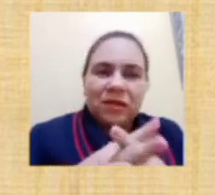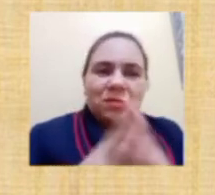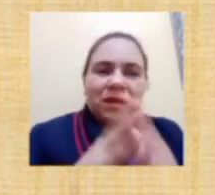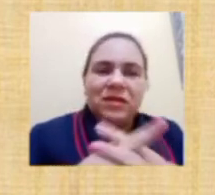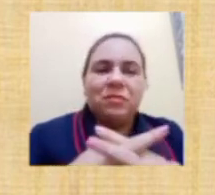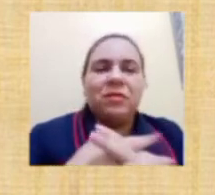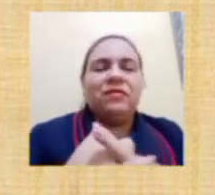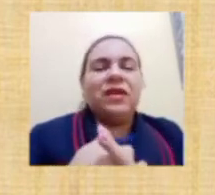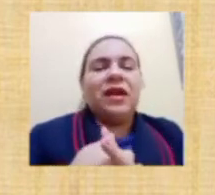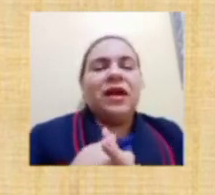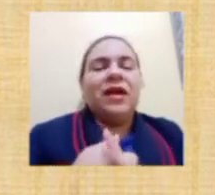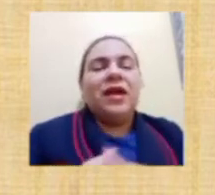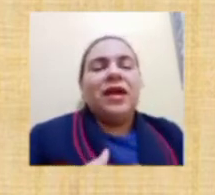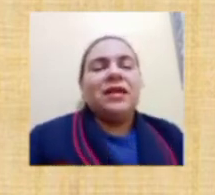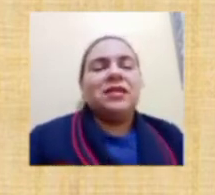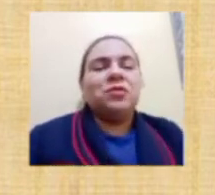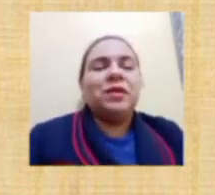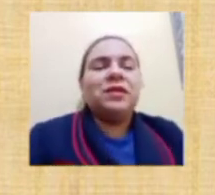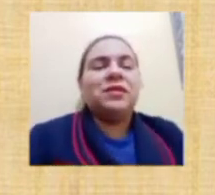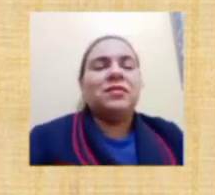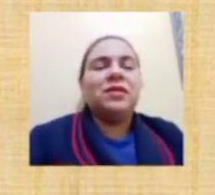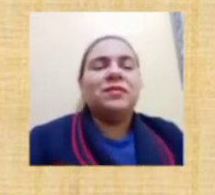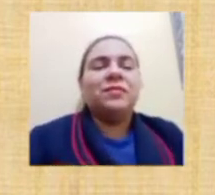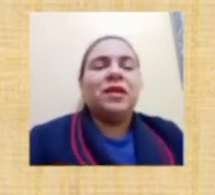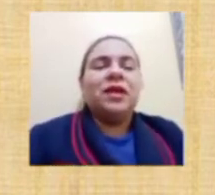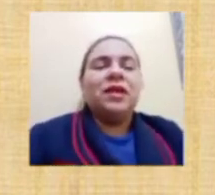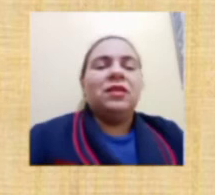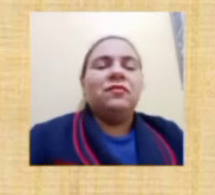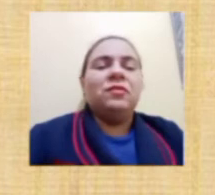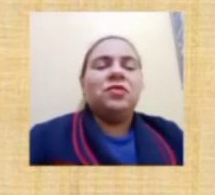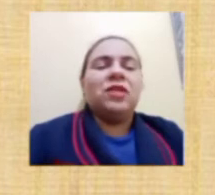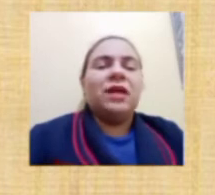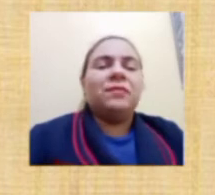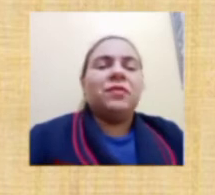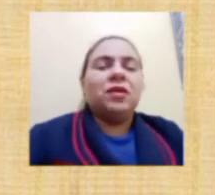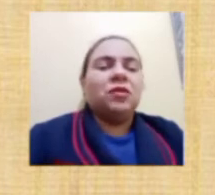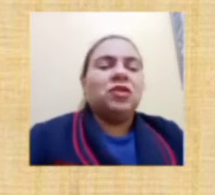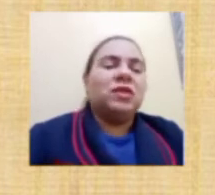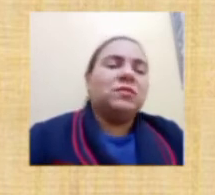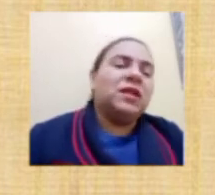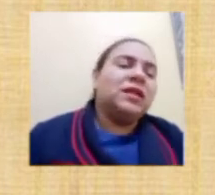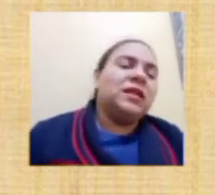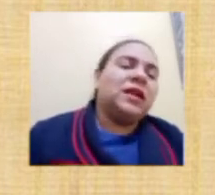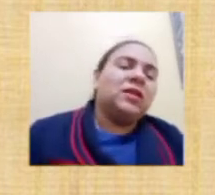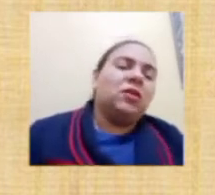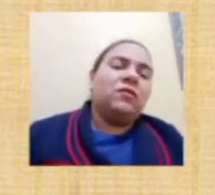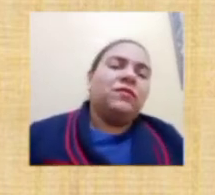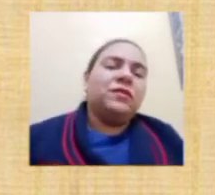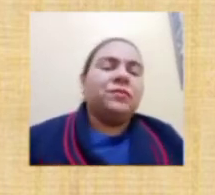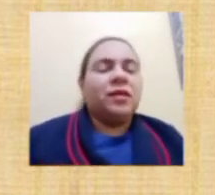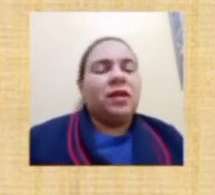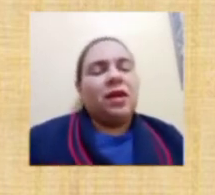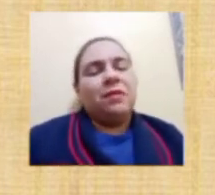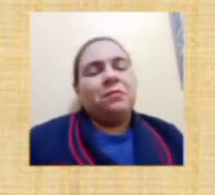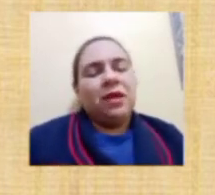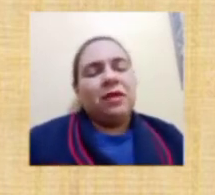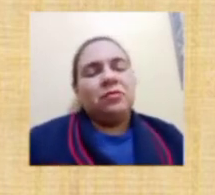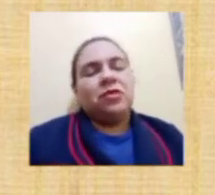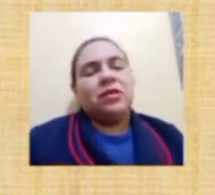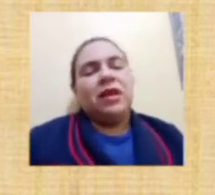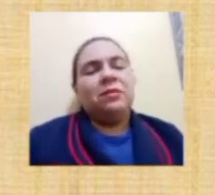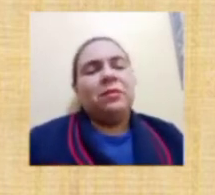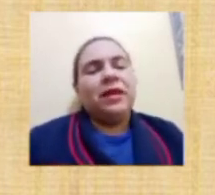7. Escreva as subtrações em notação simplificada e calcule a seguir. Nada mais é do que